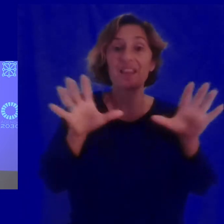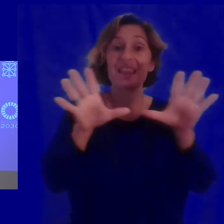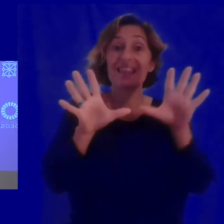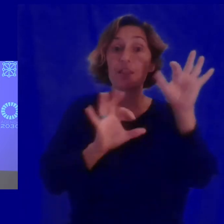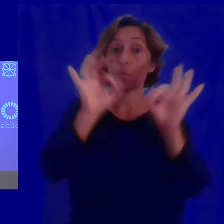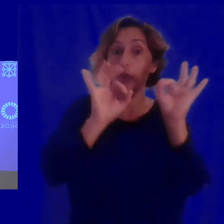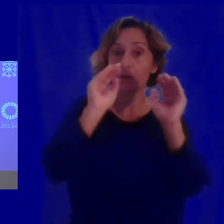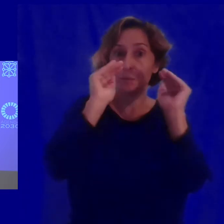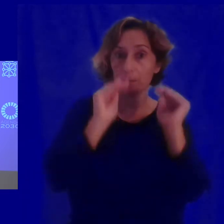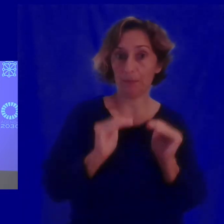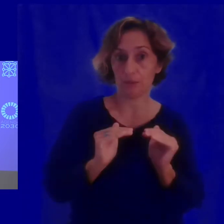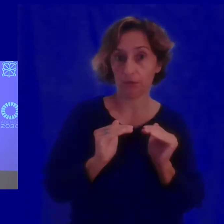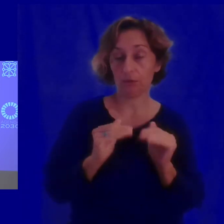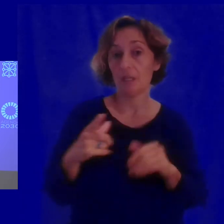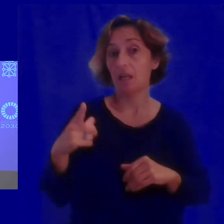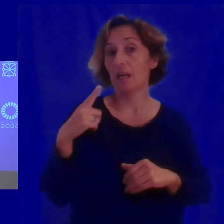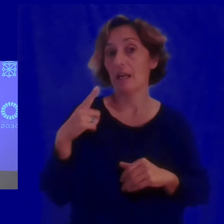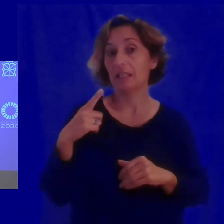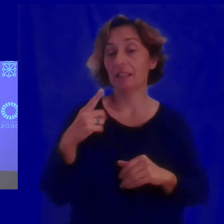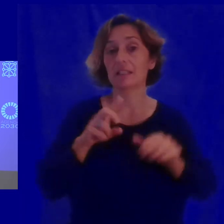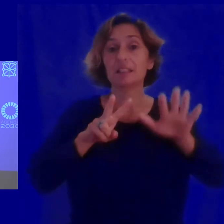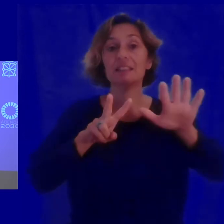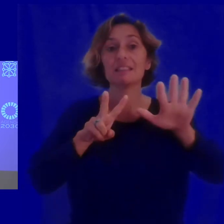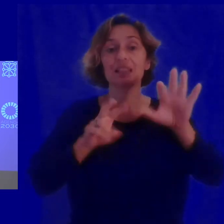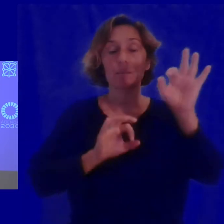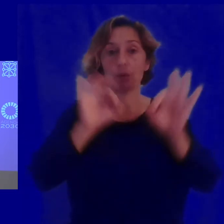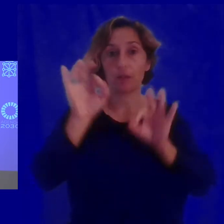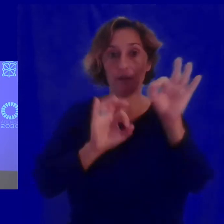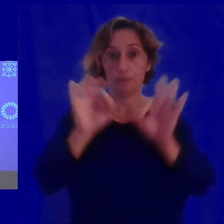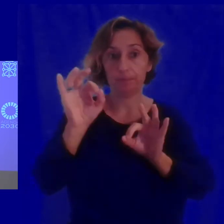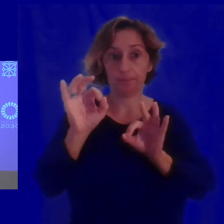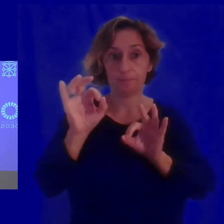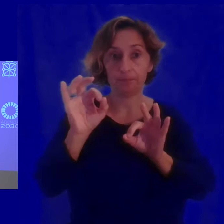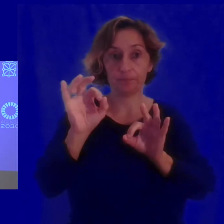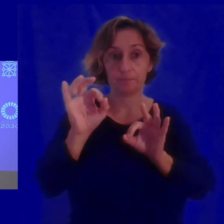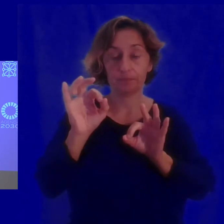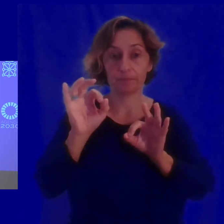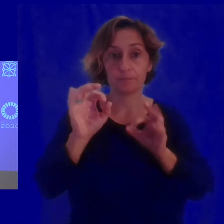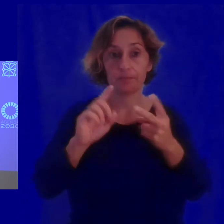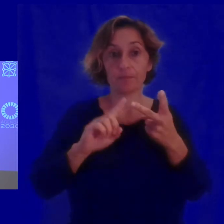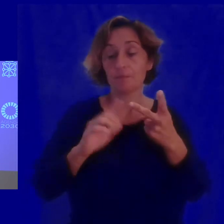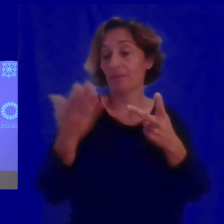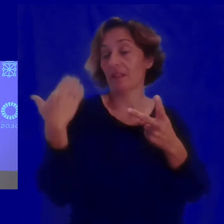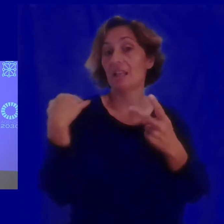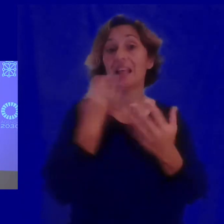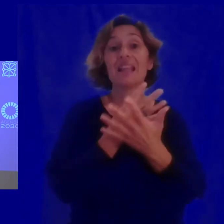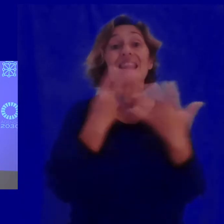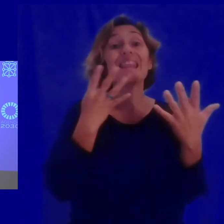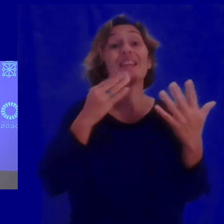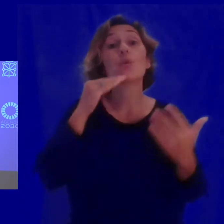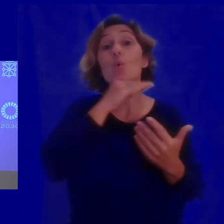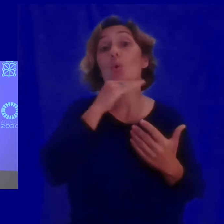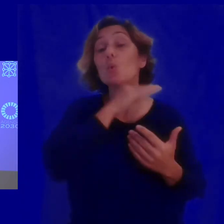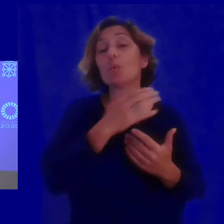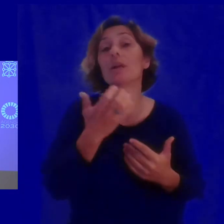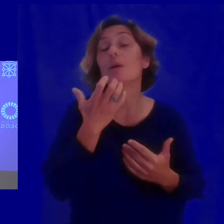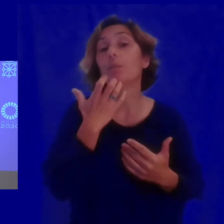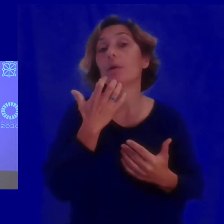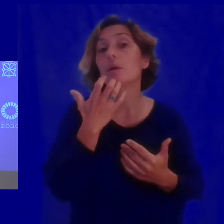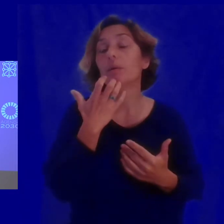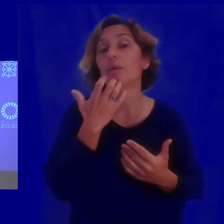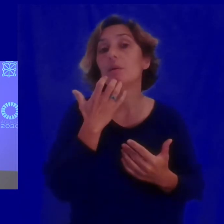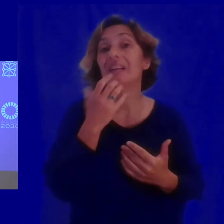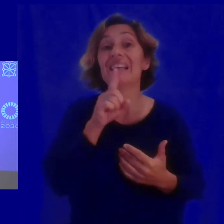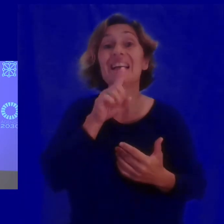comentado, en el día de ayer era un 7%. El día 19 de octubre, por ejemplo, llegó a superar